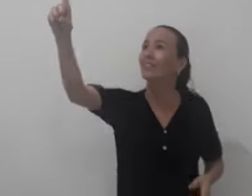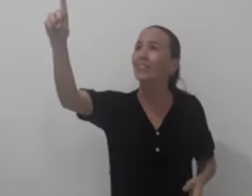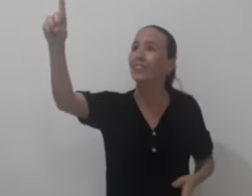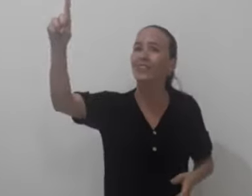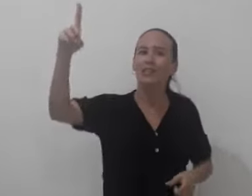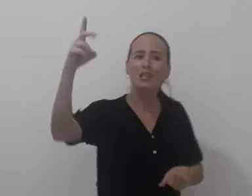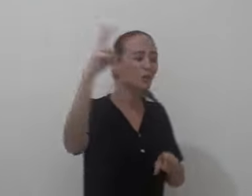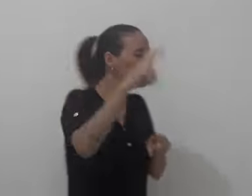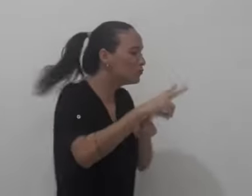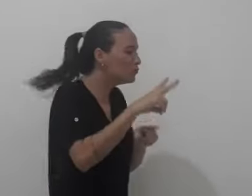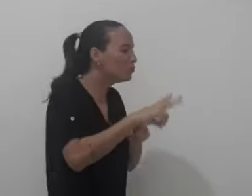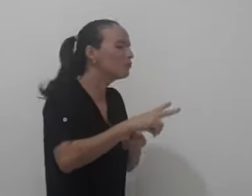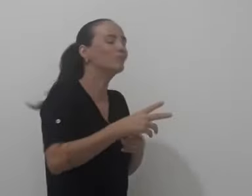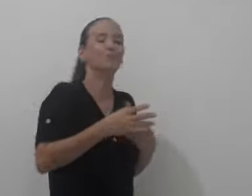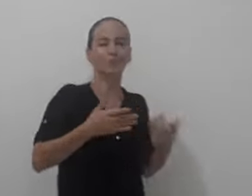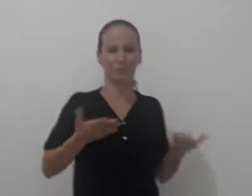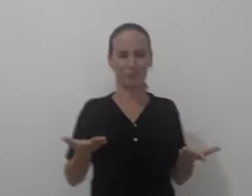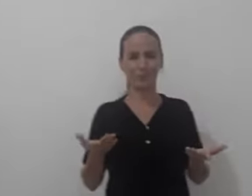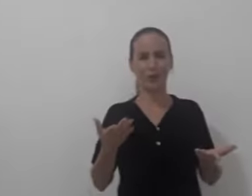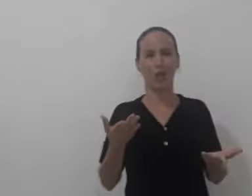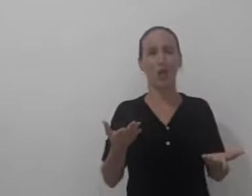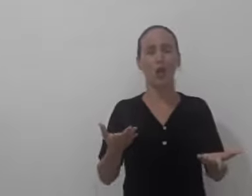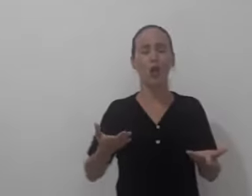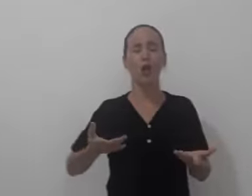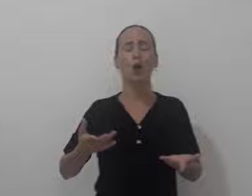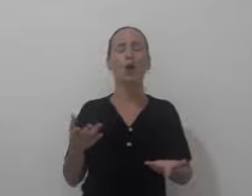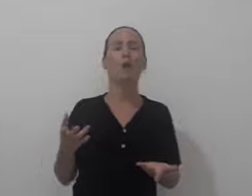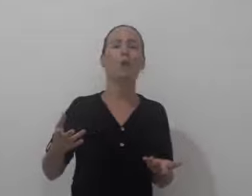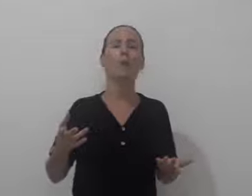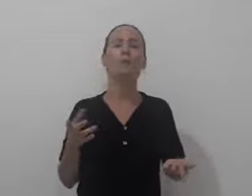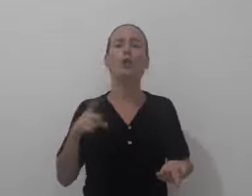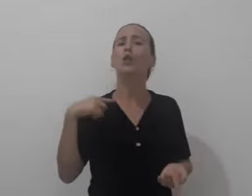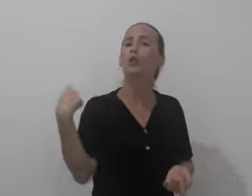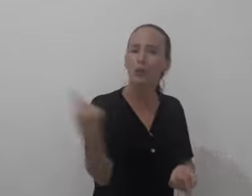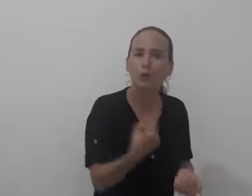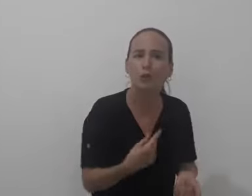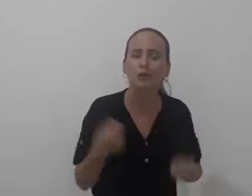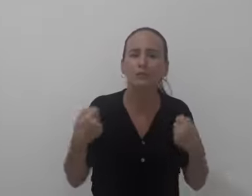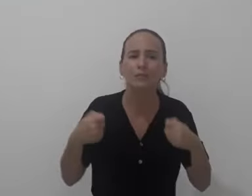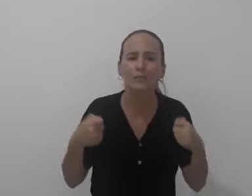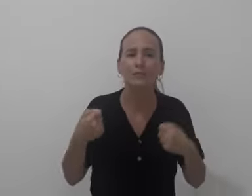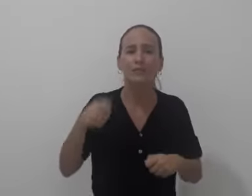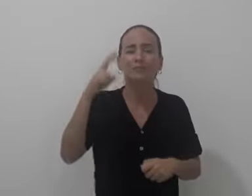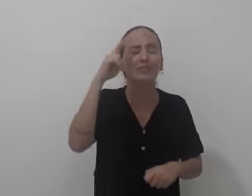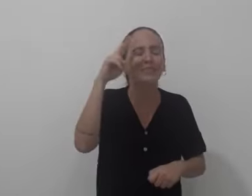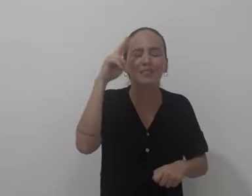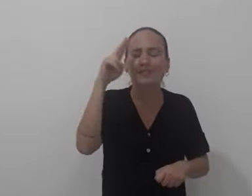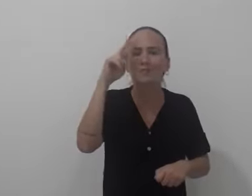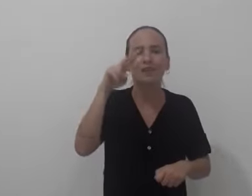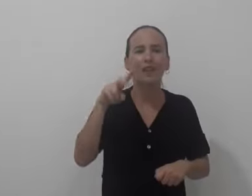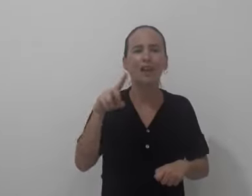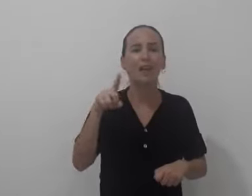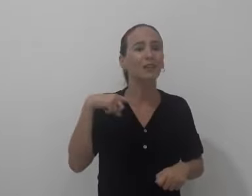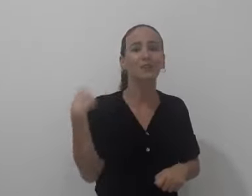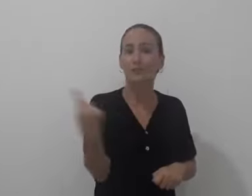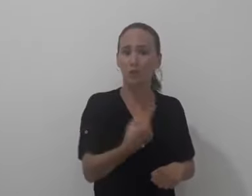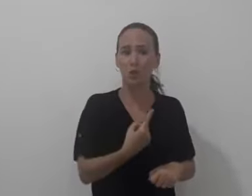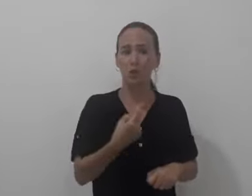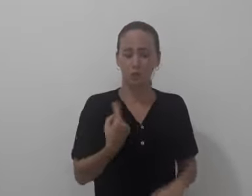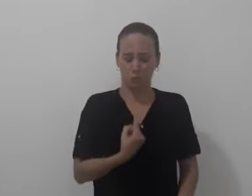irmãos, nós precisamos sempre nos lembrar que nós não estamos sozinhos, que Deus